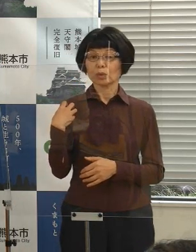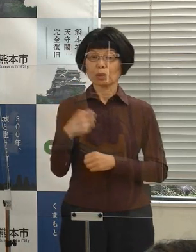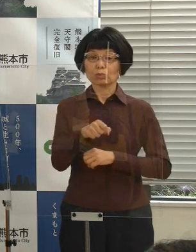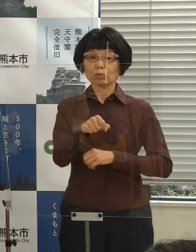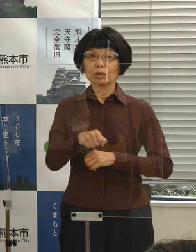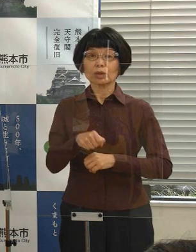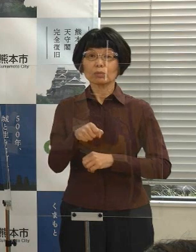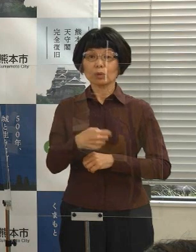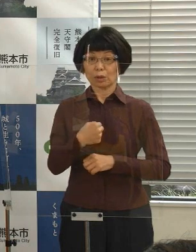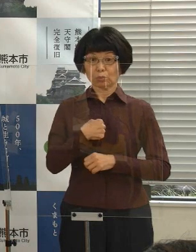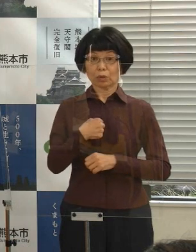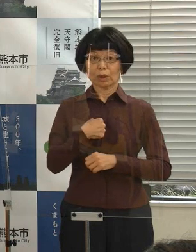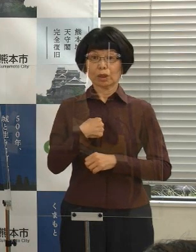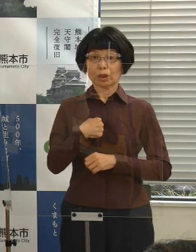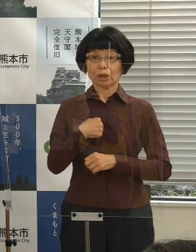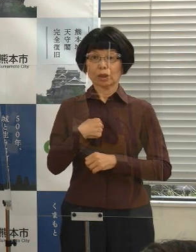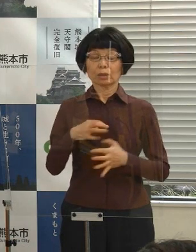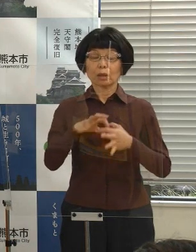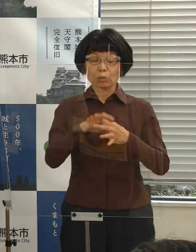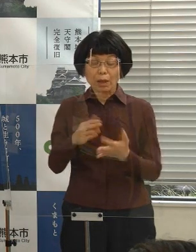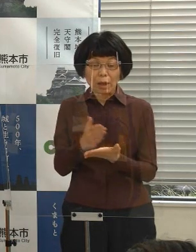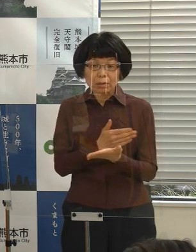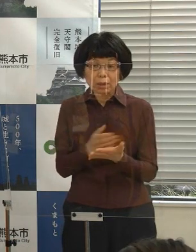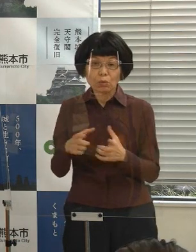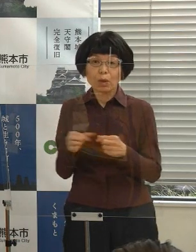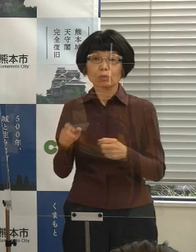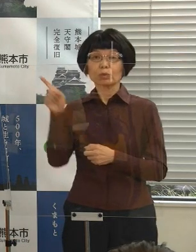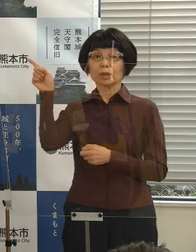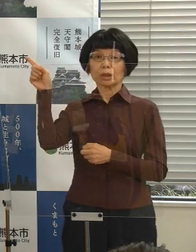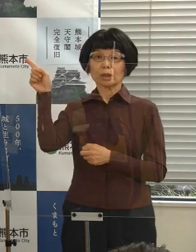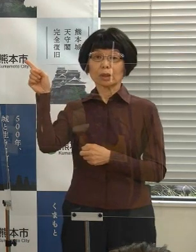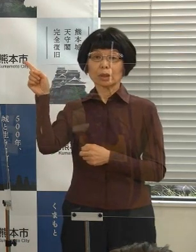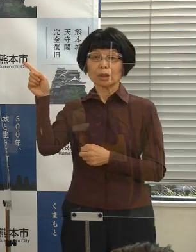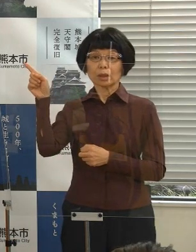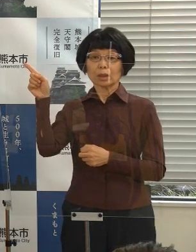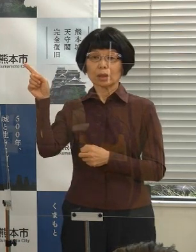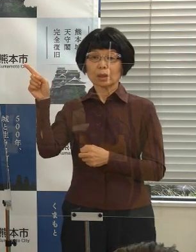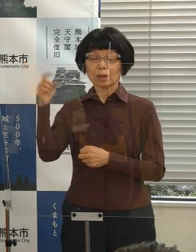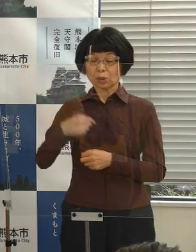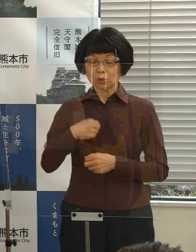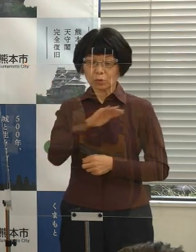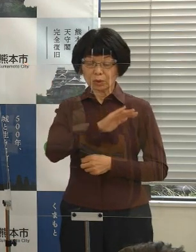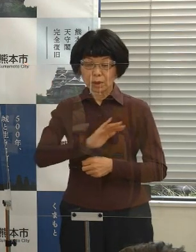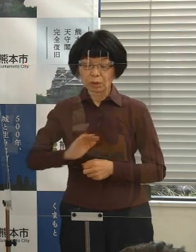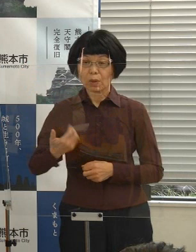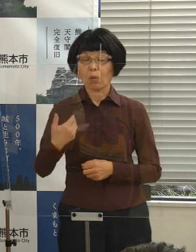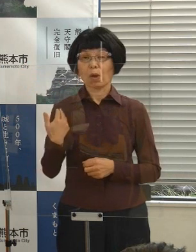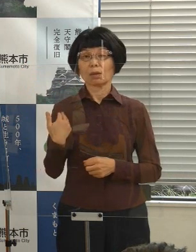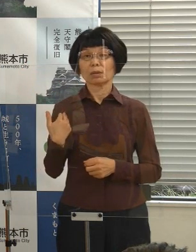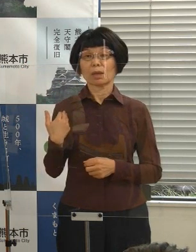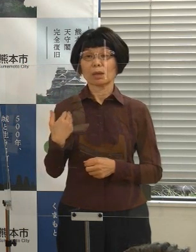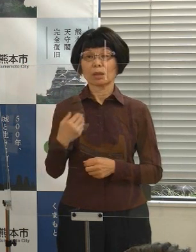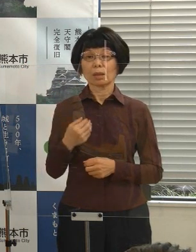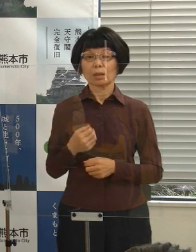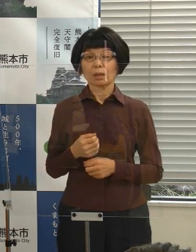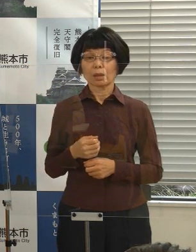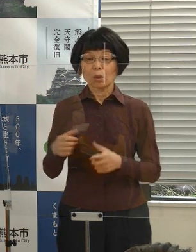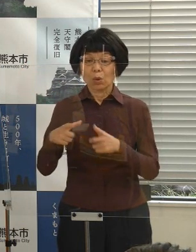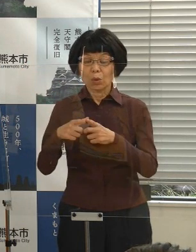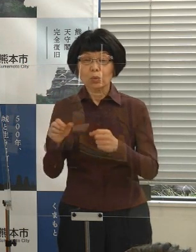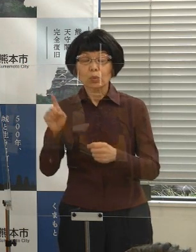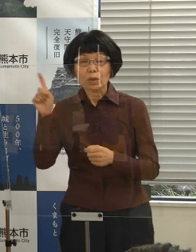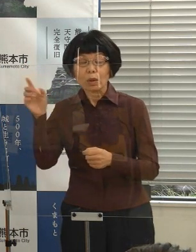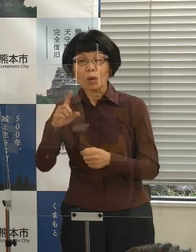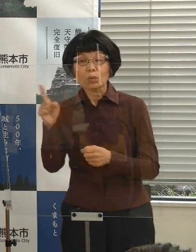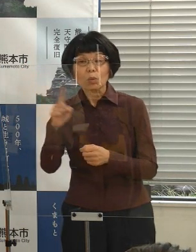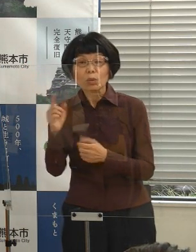なきゃいけないわけですね。ですからこういった面は非常にわからない、あまりにもどういうふうに国の方が判断をされ